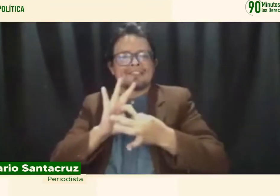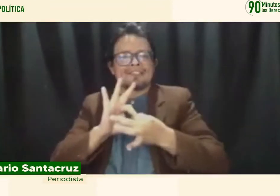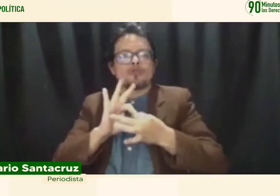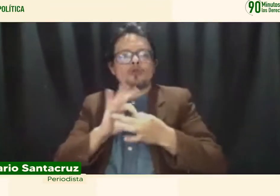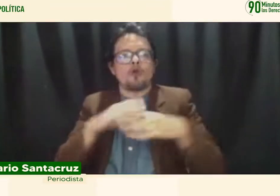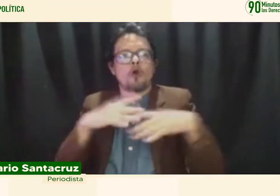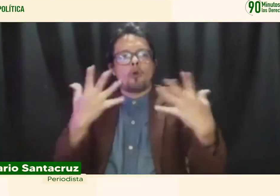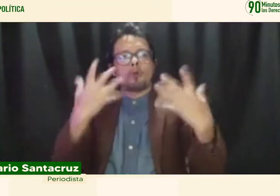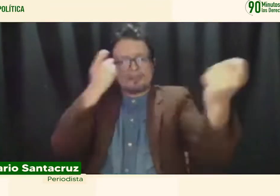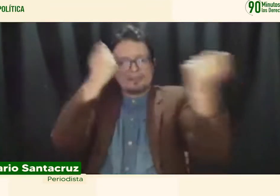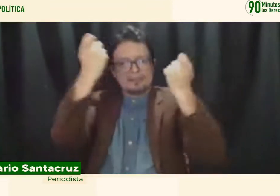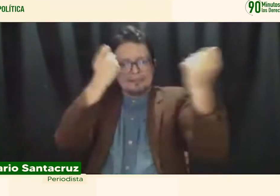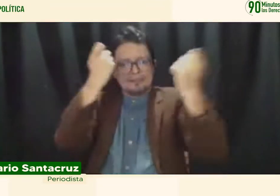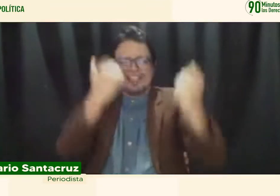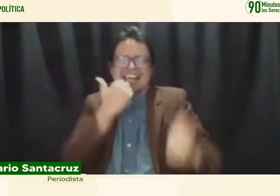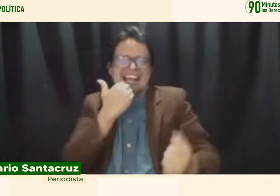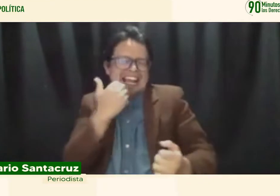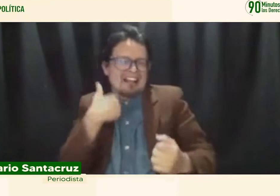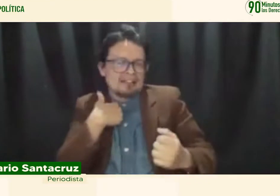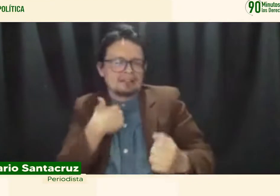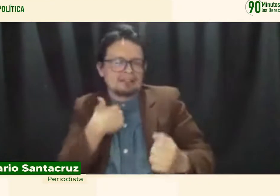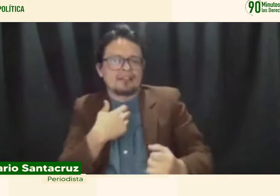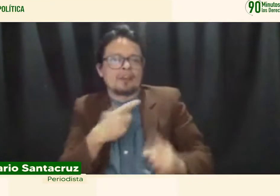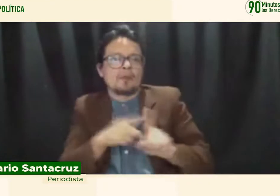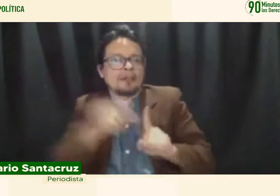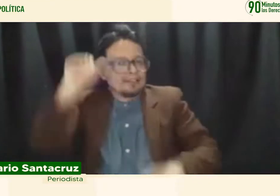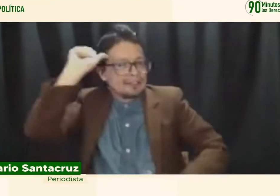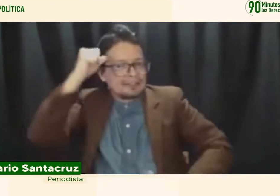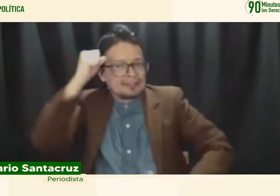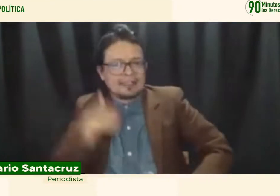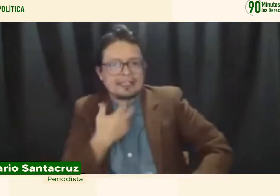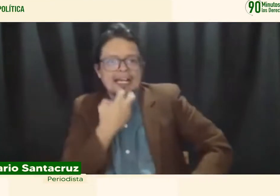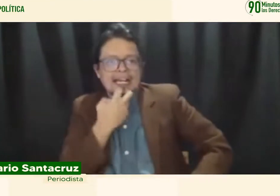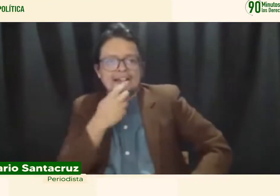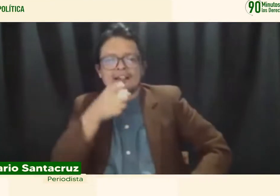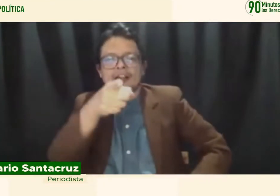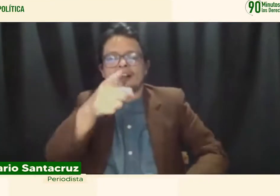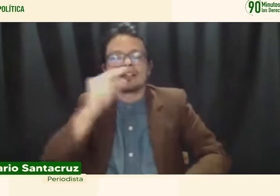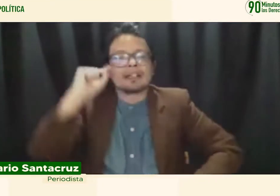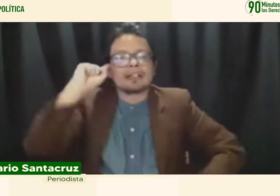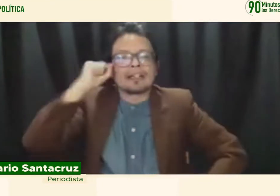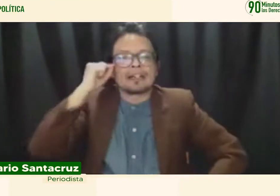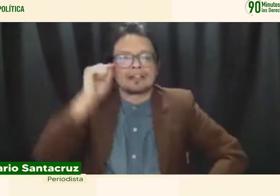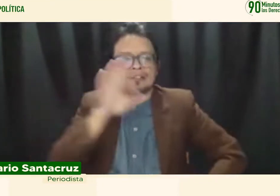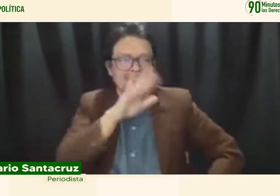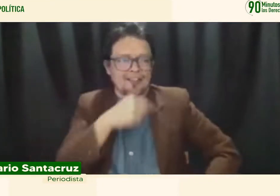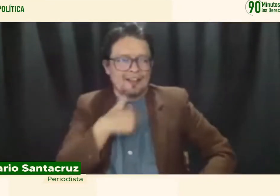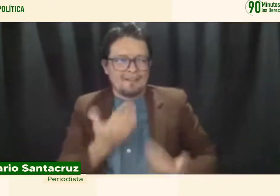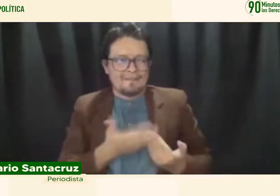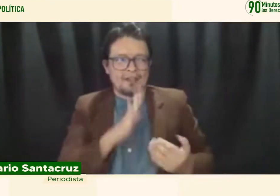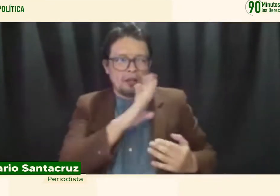necesidad de repetir pero es importante que tengas golpe que tenga una estrategia y pueda manejar esto cuando